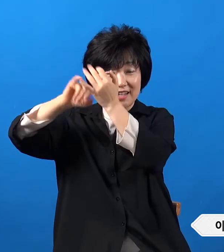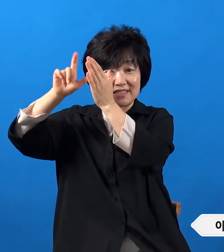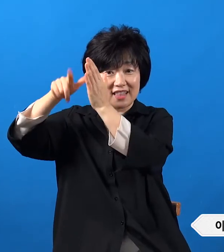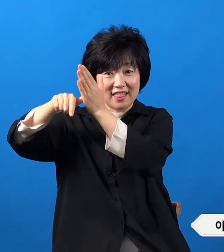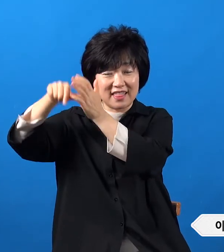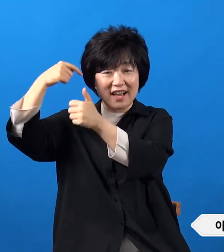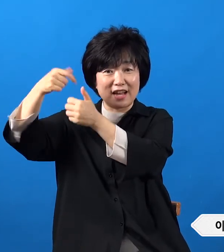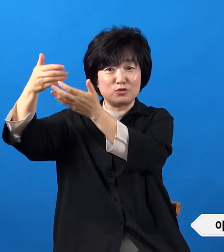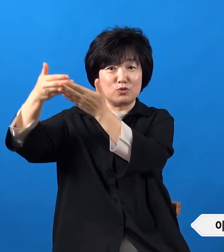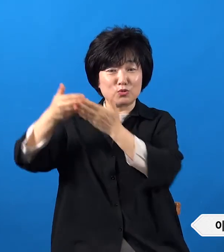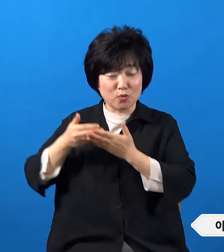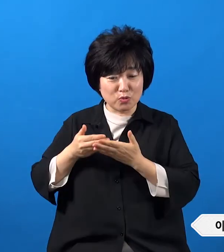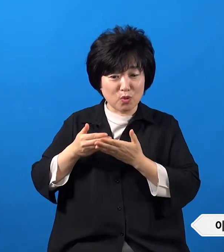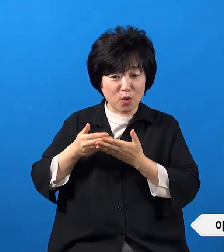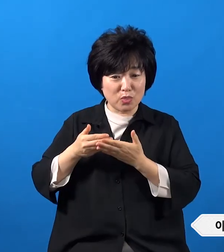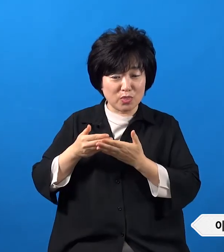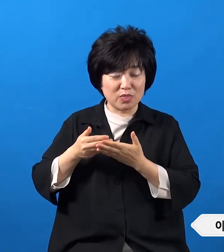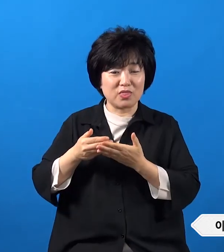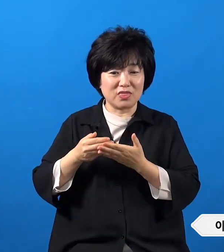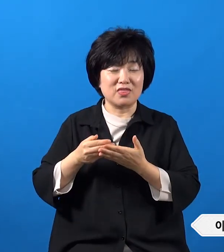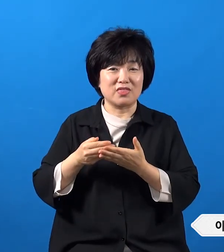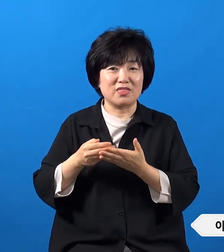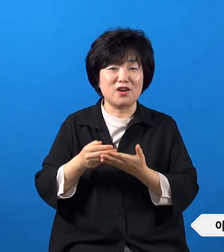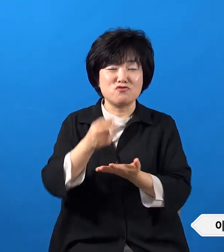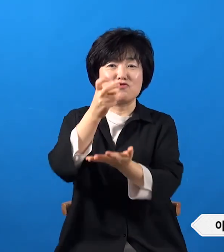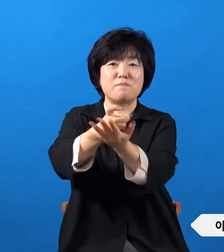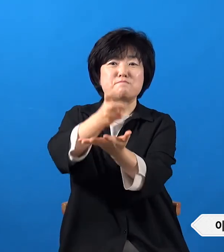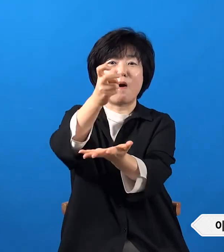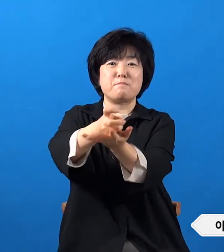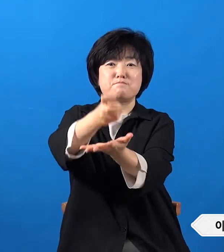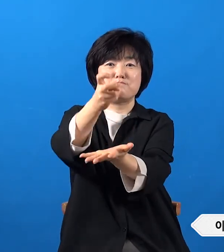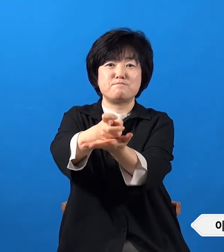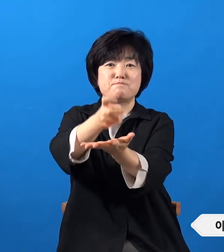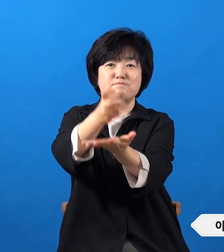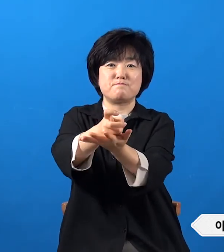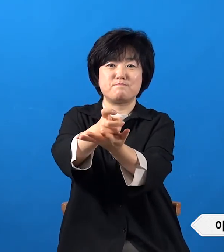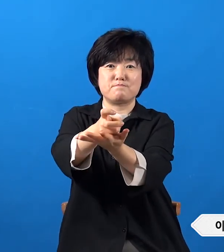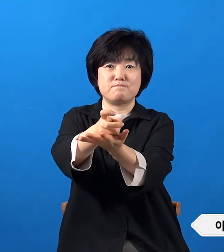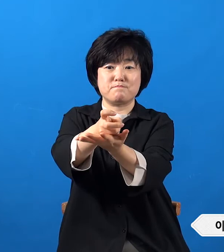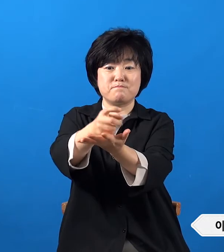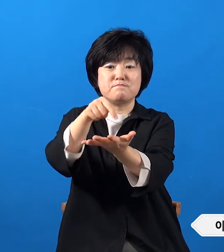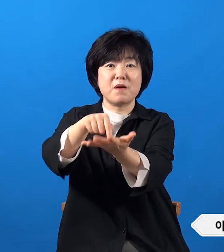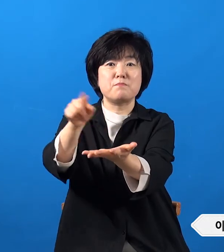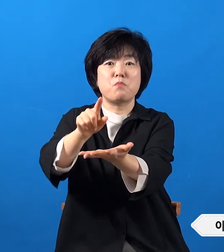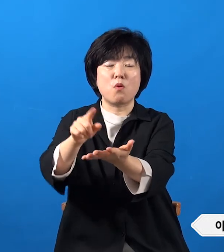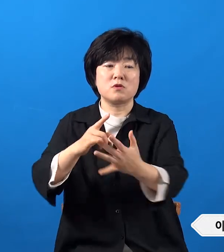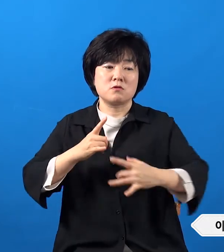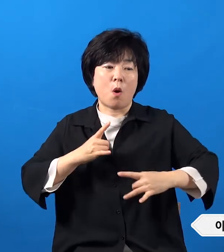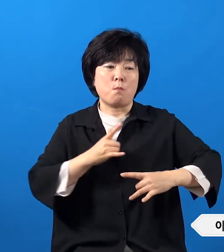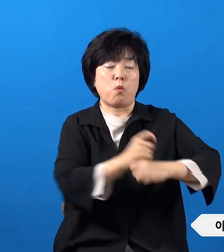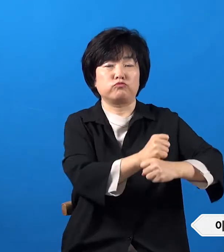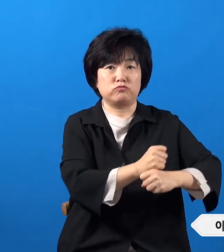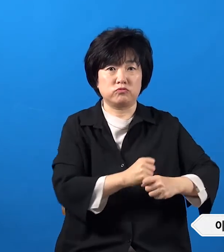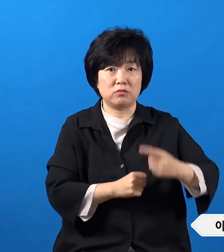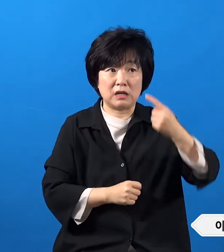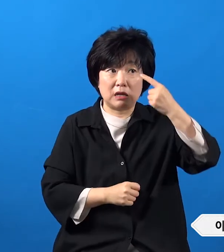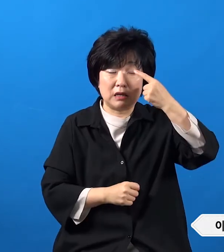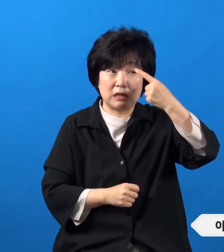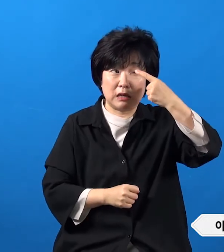복수, 율법의 종교가 가져왔던 복수가 일상적 삶의 스타일이 된